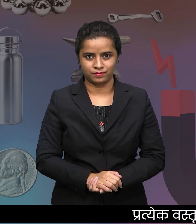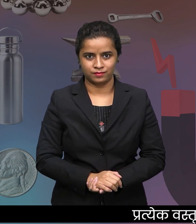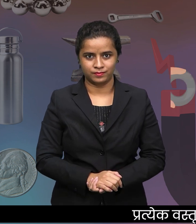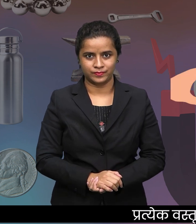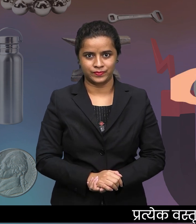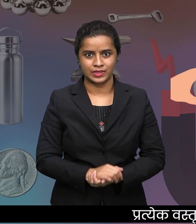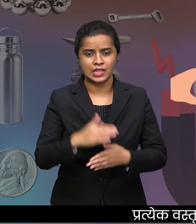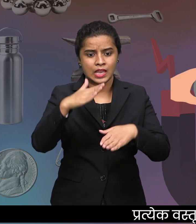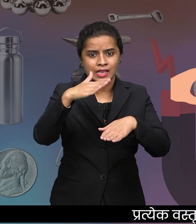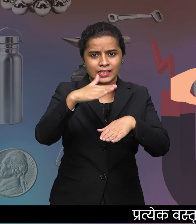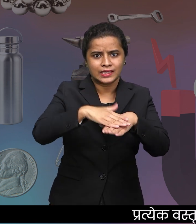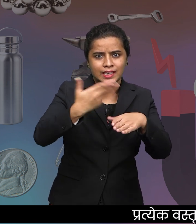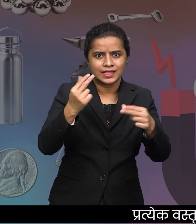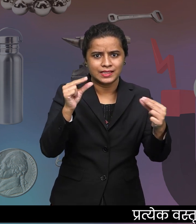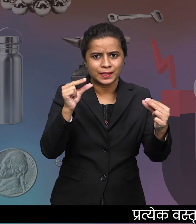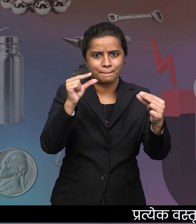प्रत्येक वस्तूला चुंबकाचा स्पर्श करा.